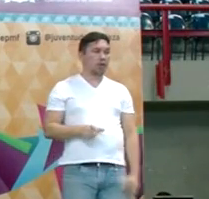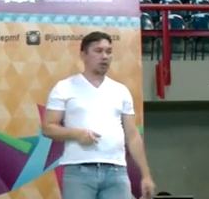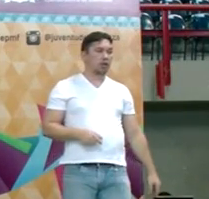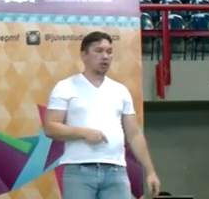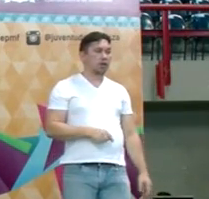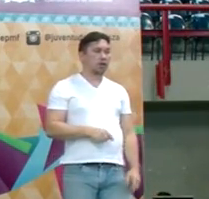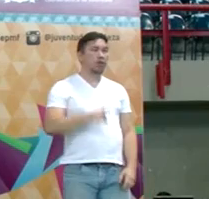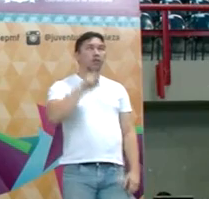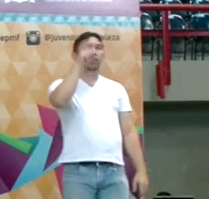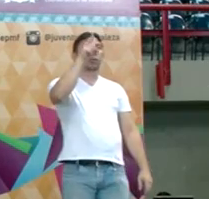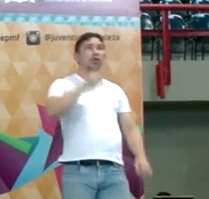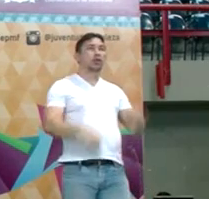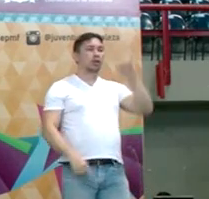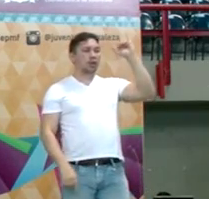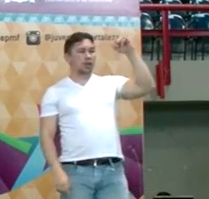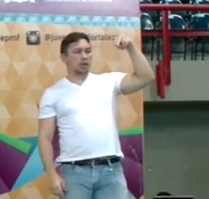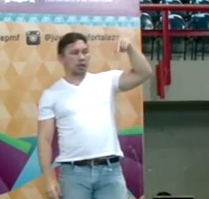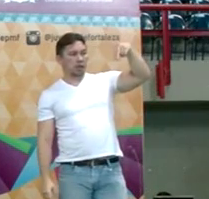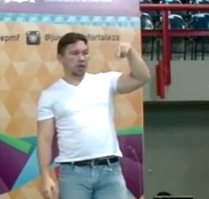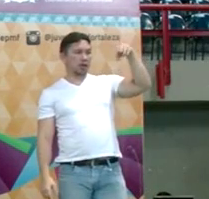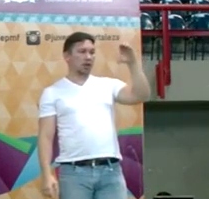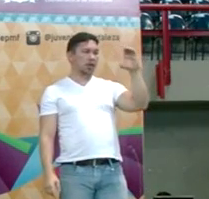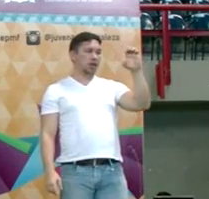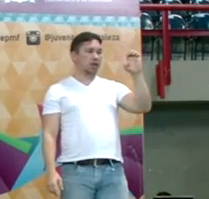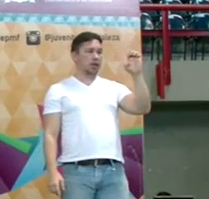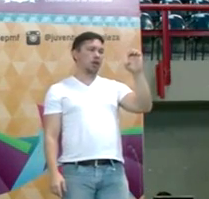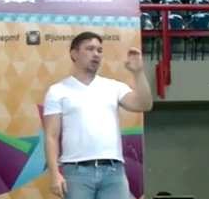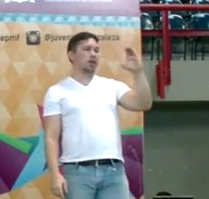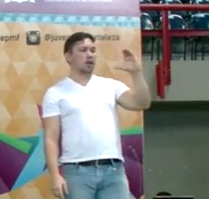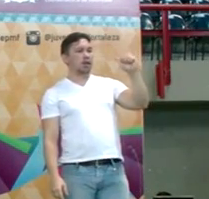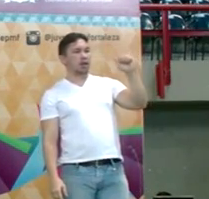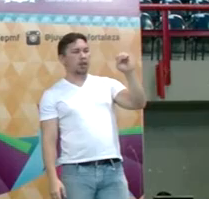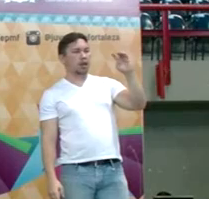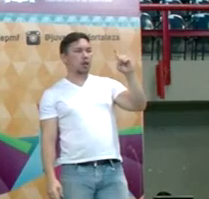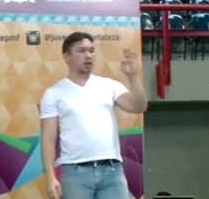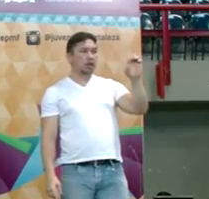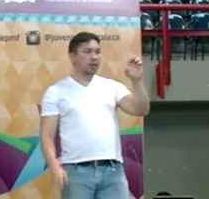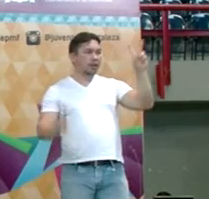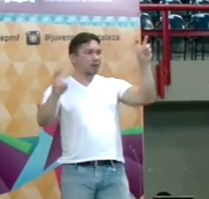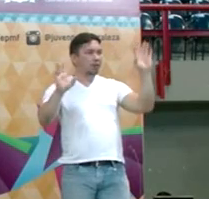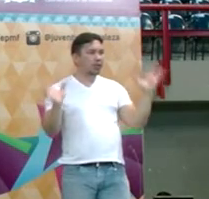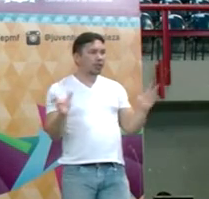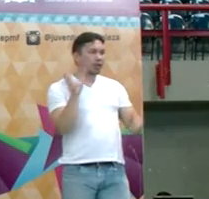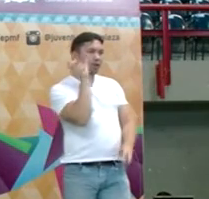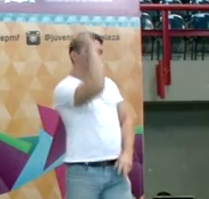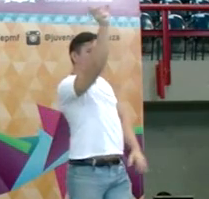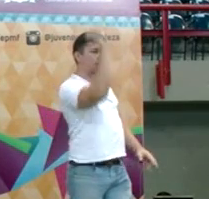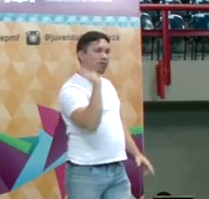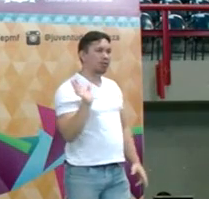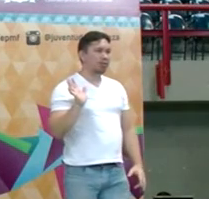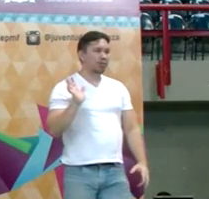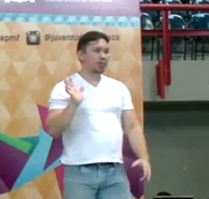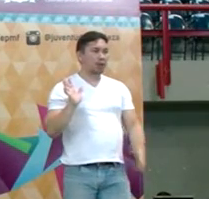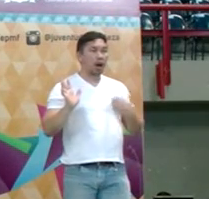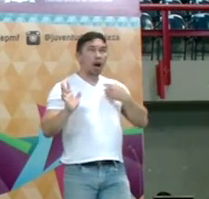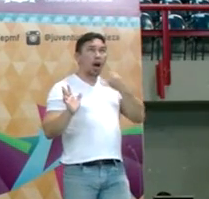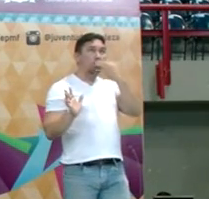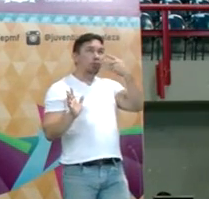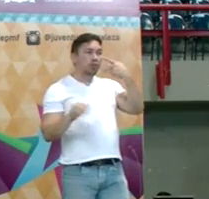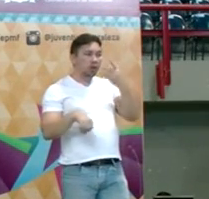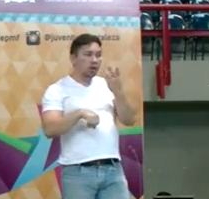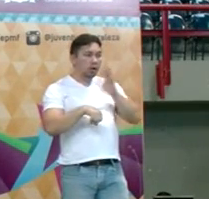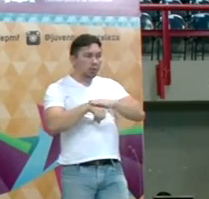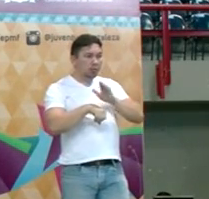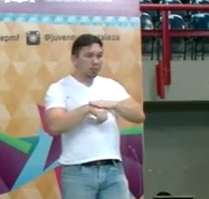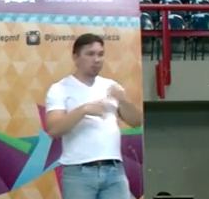coloca insensatez. Só isso. É um título completo. Então, o meu ponto de vista é